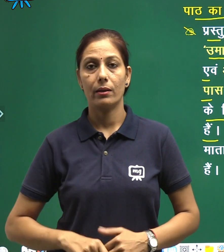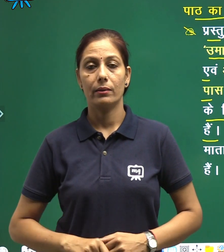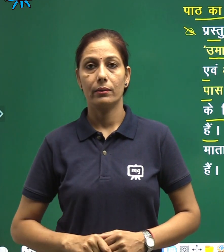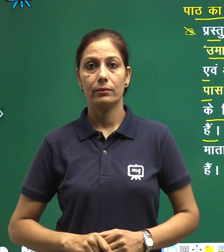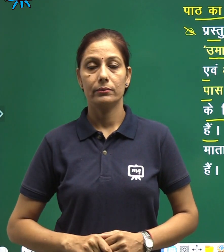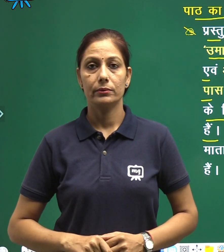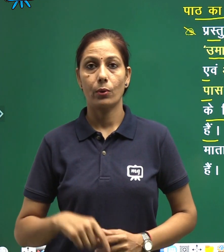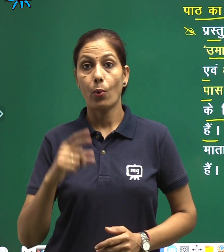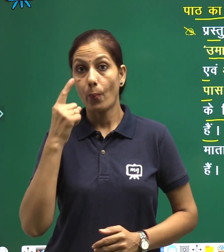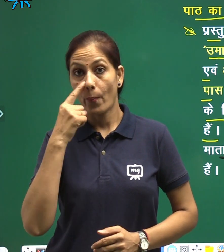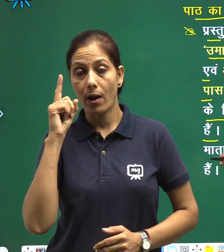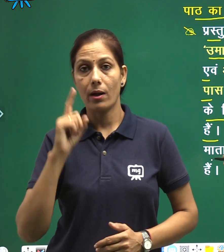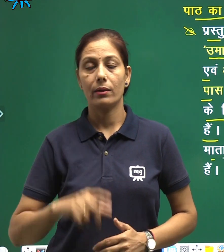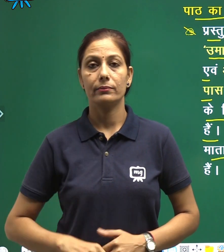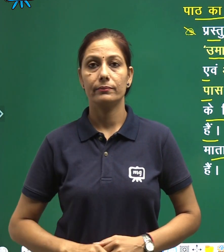व माताजी